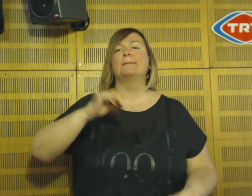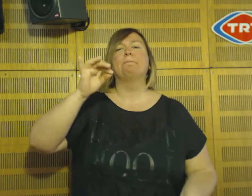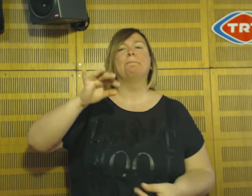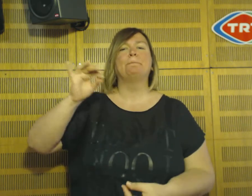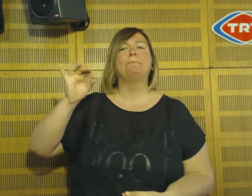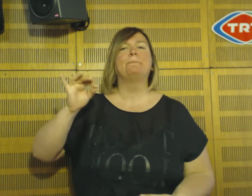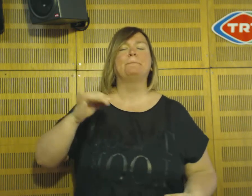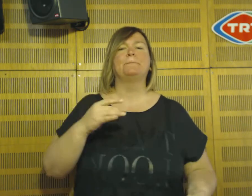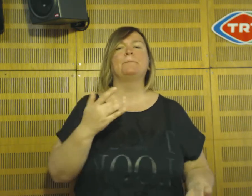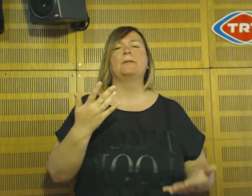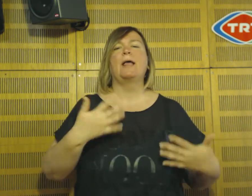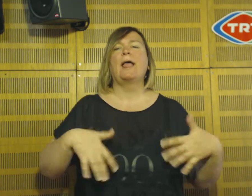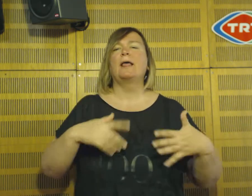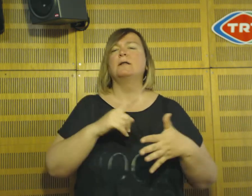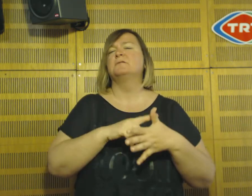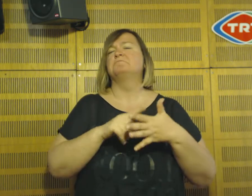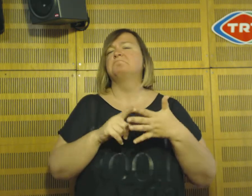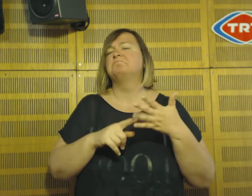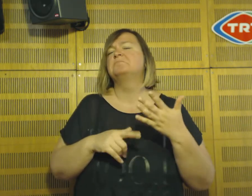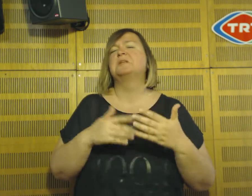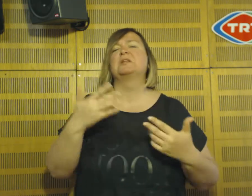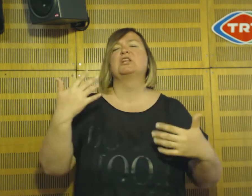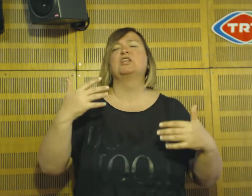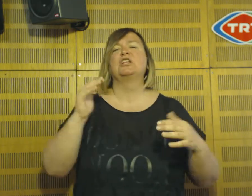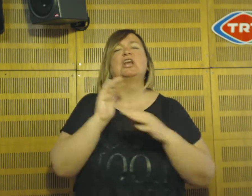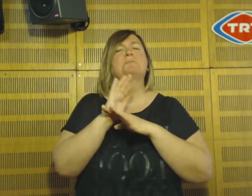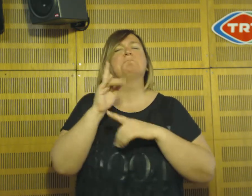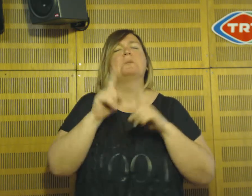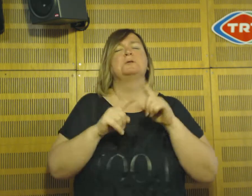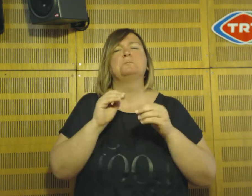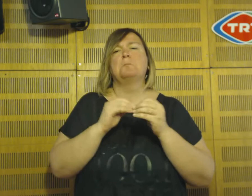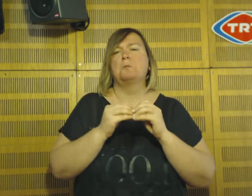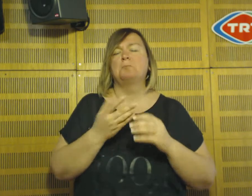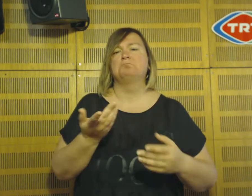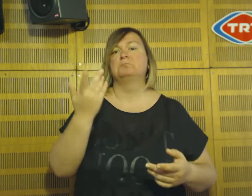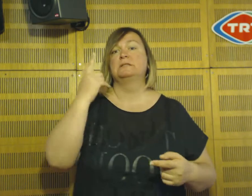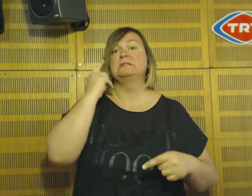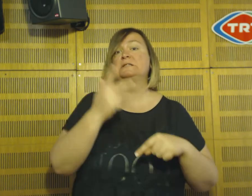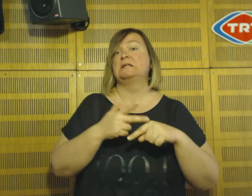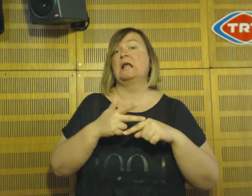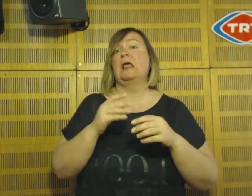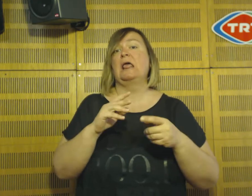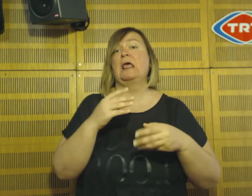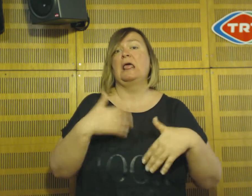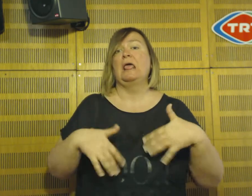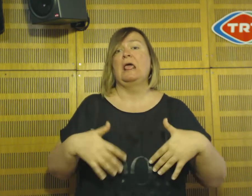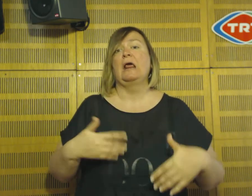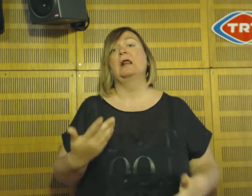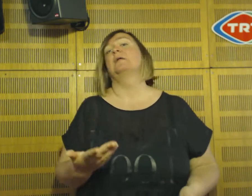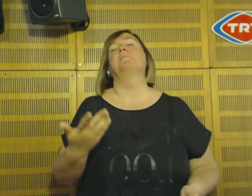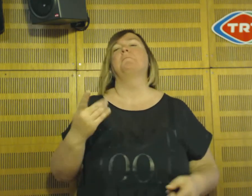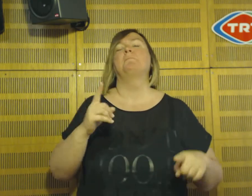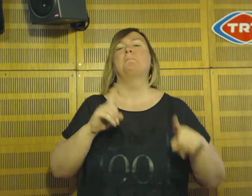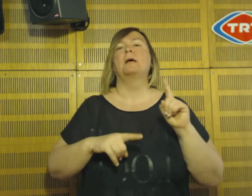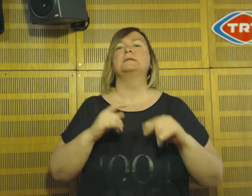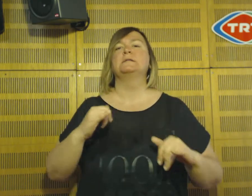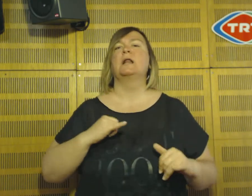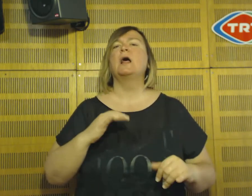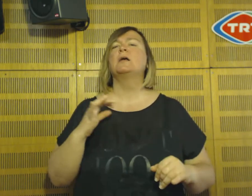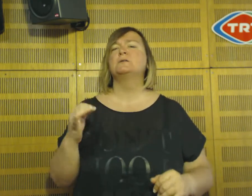engel türleri içerisinde yaşanabilecek bazı sorunlar. Çünkü mesela zihinsel engellilikte bazı rahatsızlıkların görülme